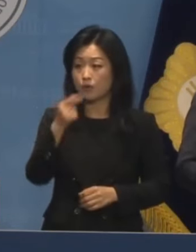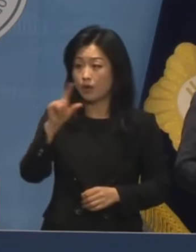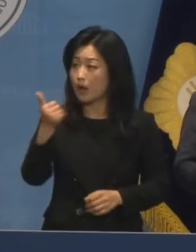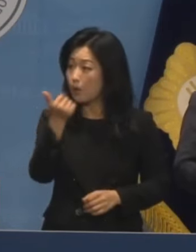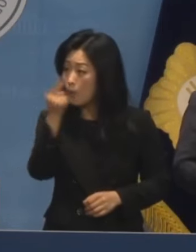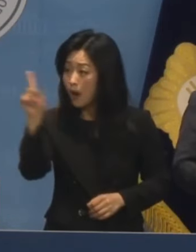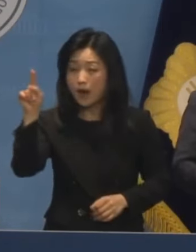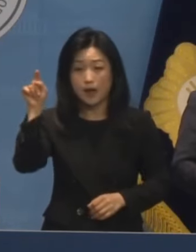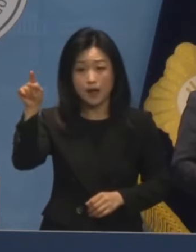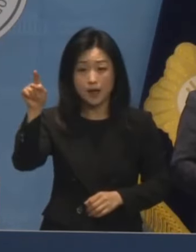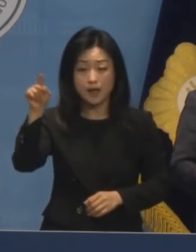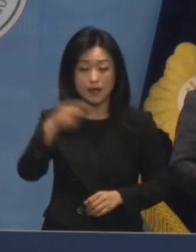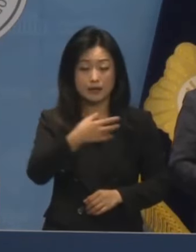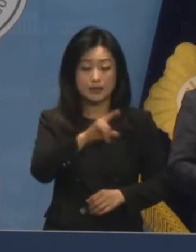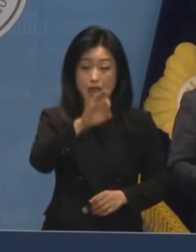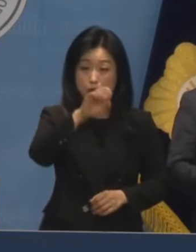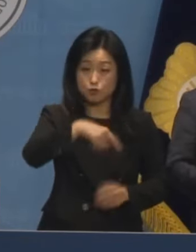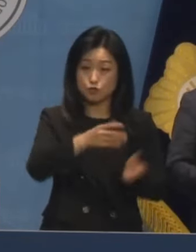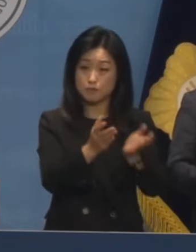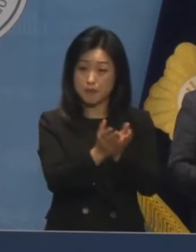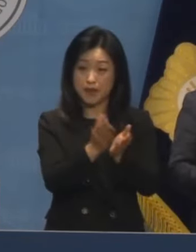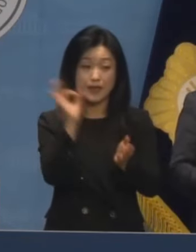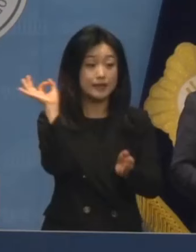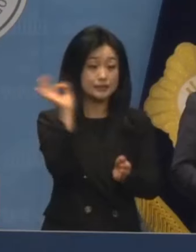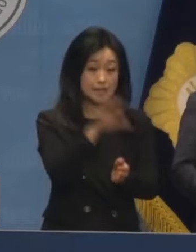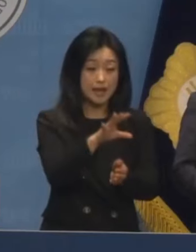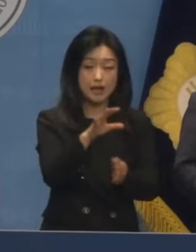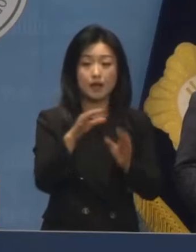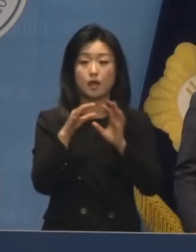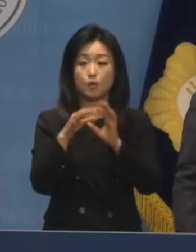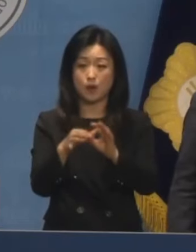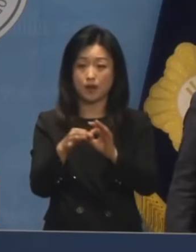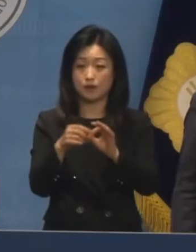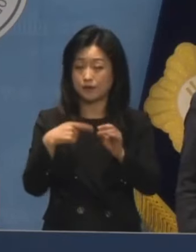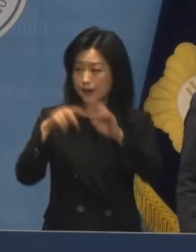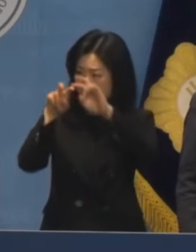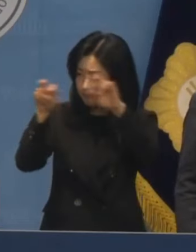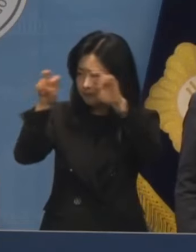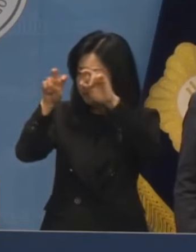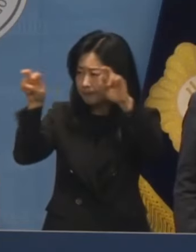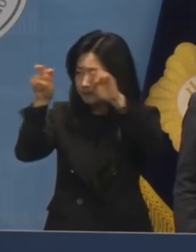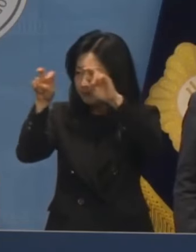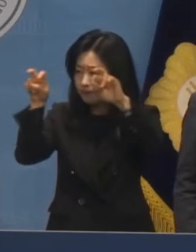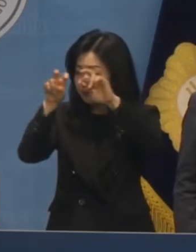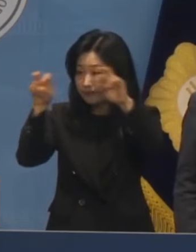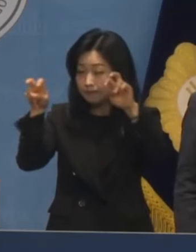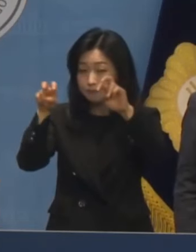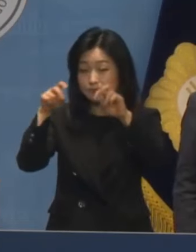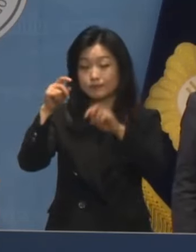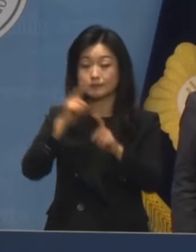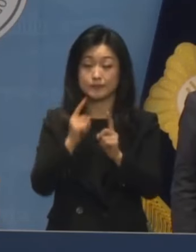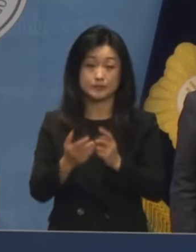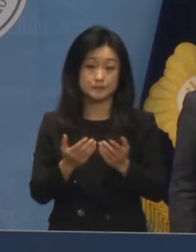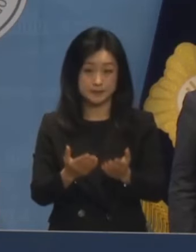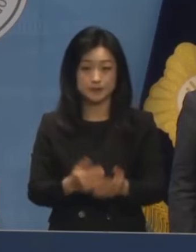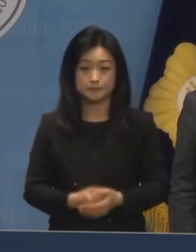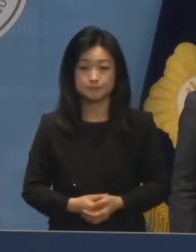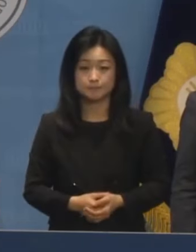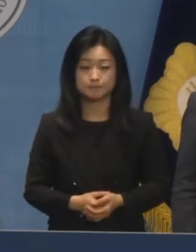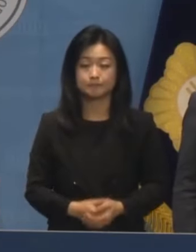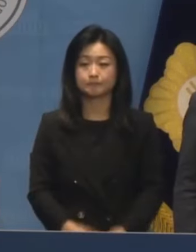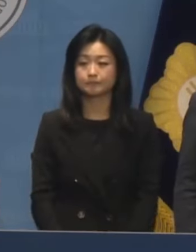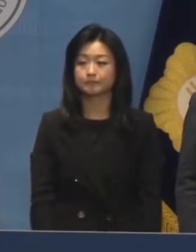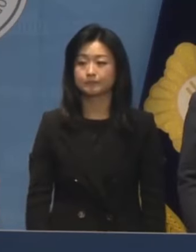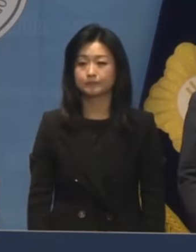오션의이 대우 조선해양 인수 과정과 관련된 부분도 살펴 보겠다라는 말씀을 드립니다